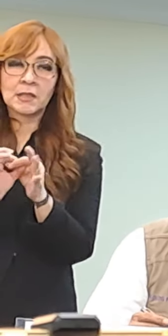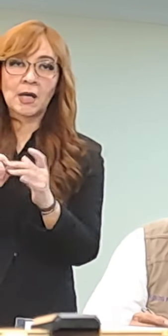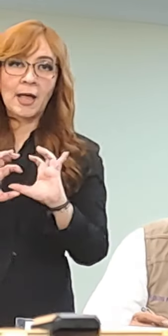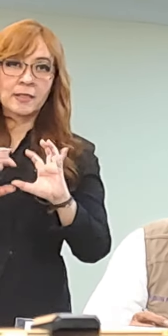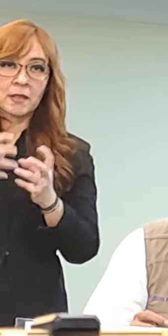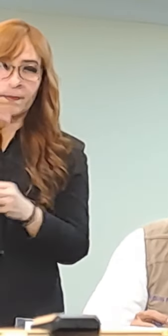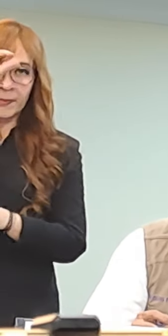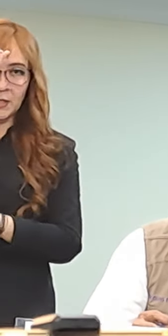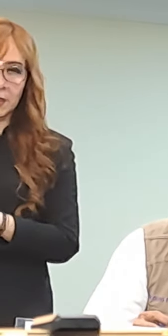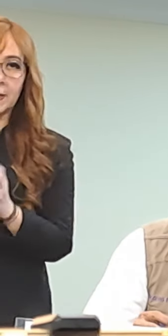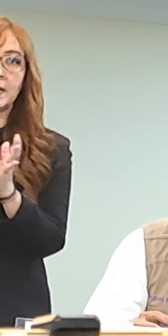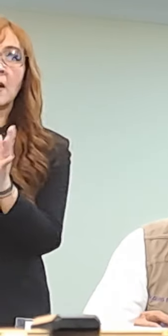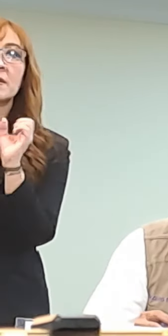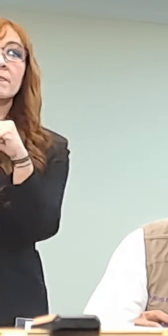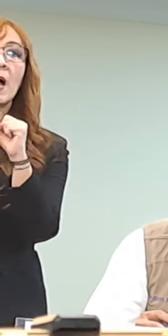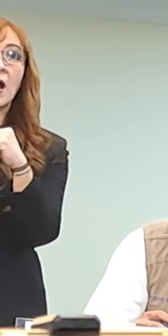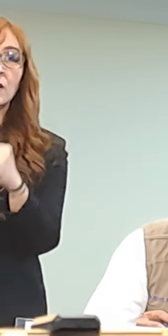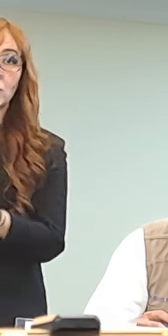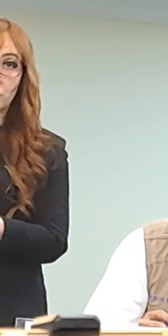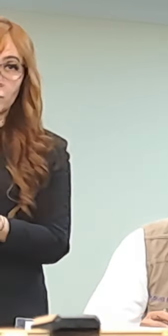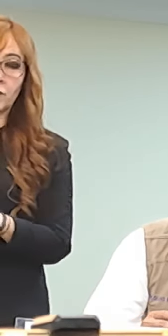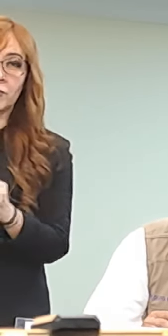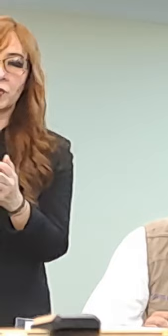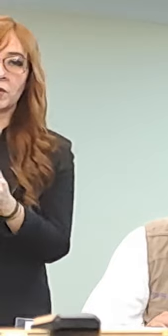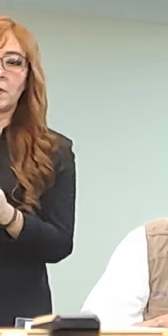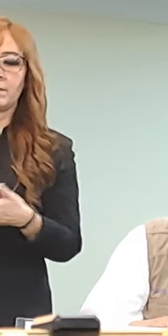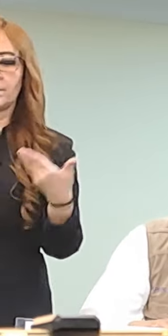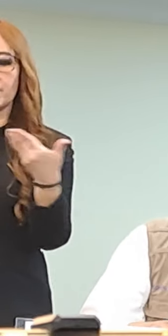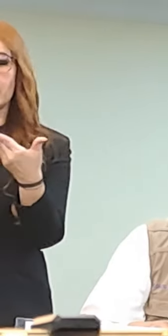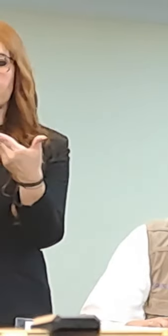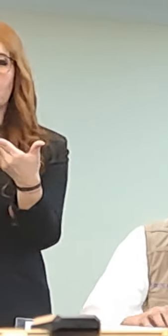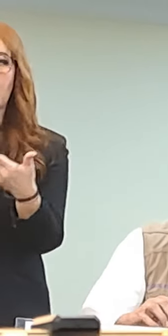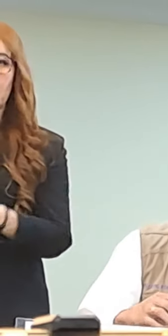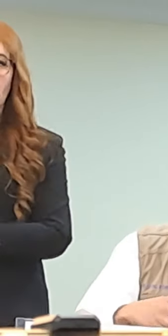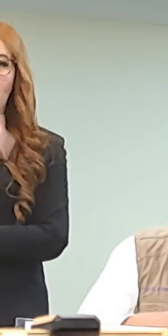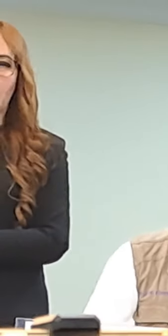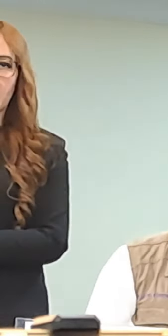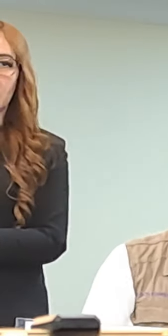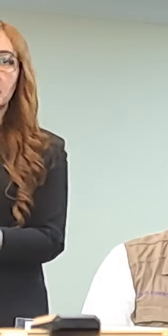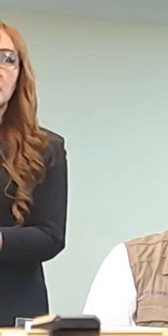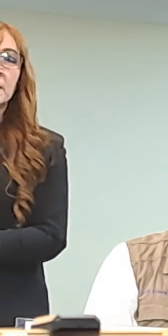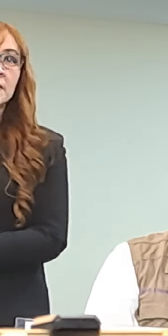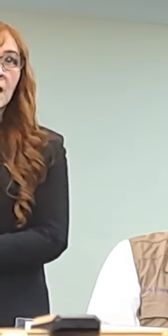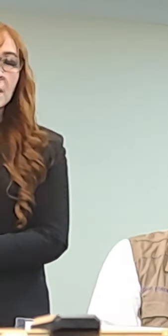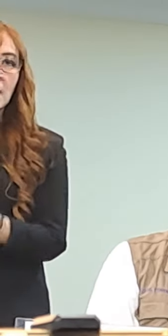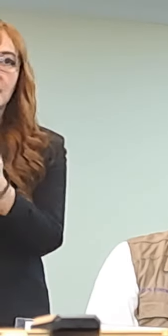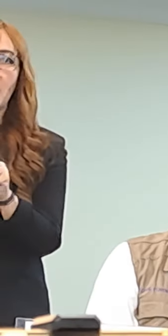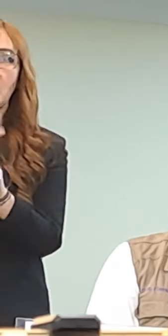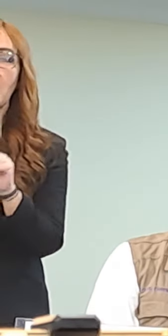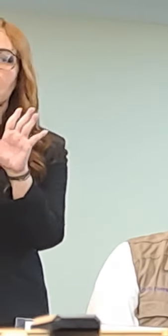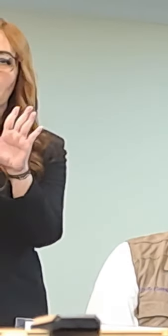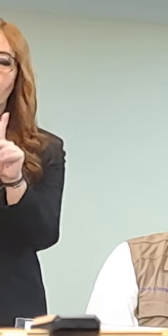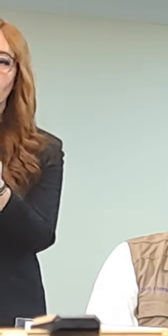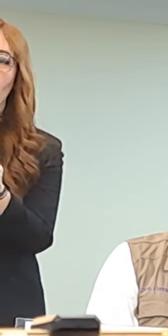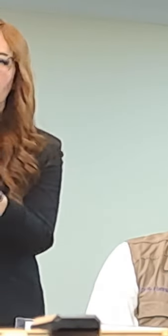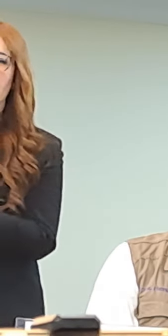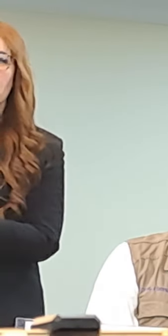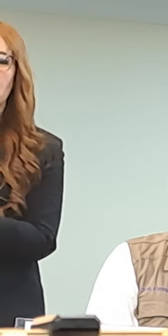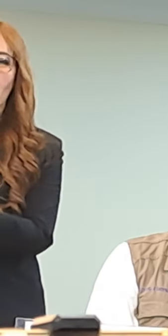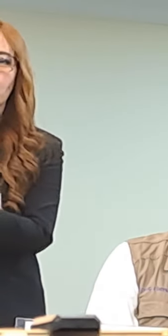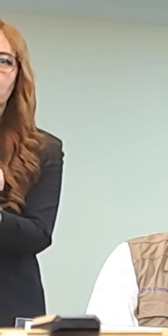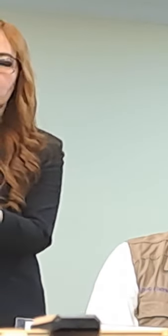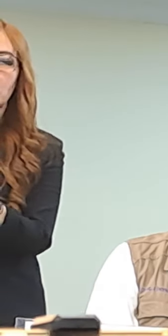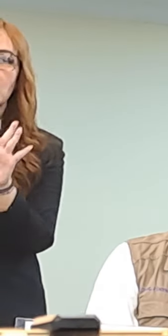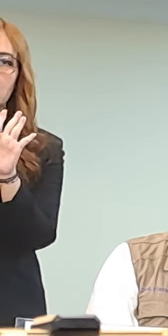penyidik dan akhirnya kami sepakati untuk dilakukan ekshumasi di hari Selasa tanggal 6 Februari 2024 sekitar pukul